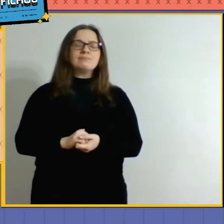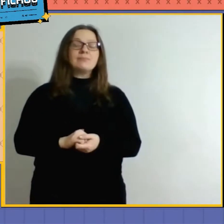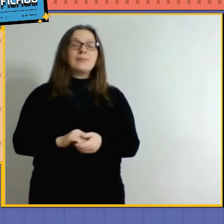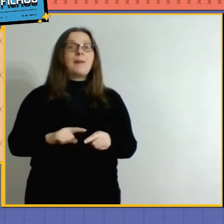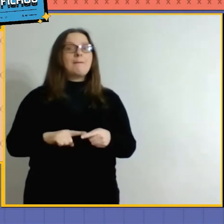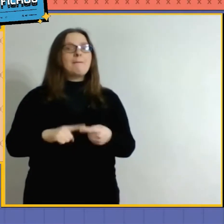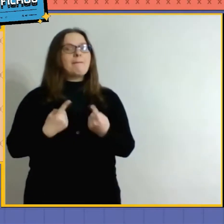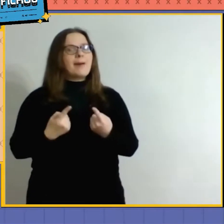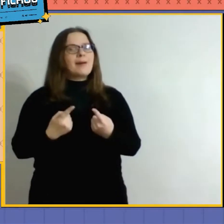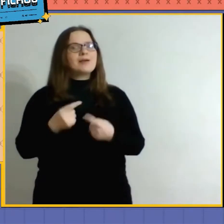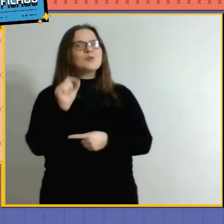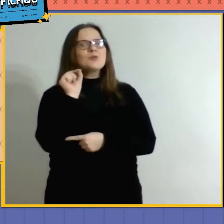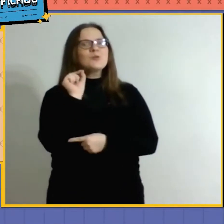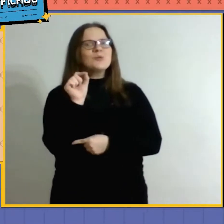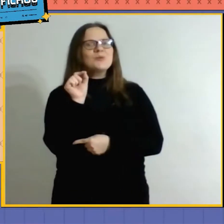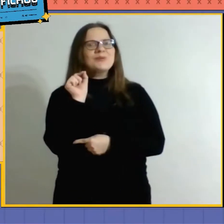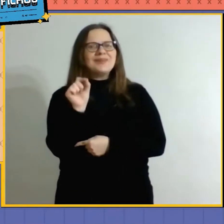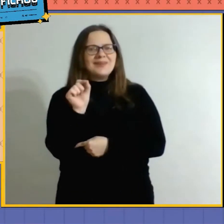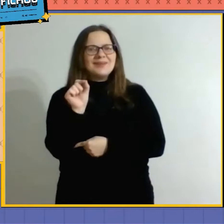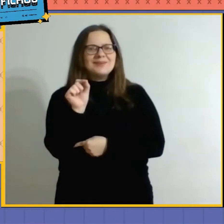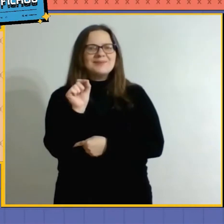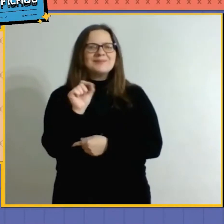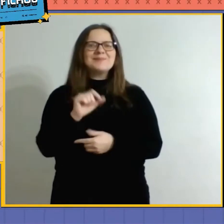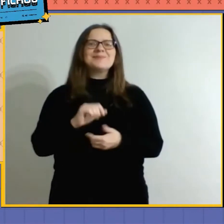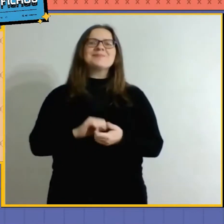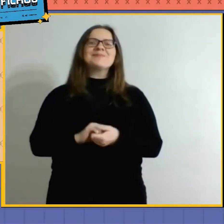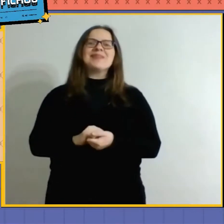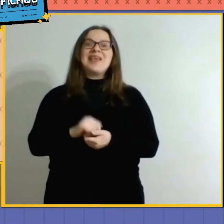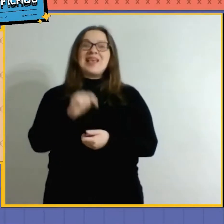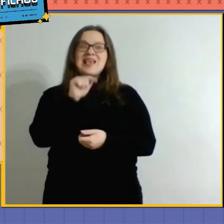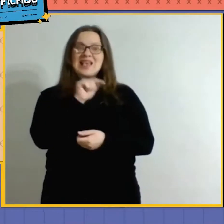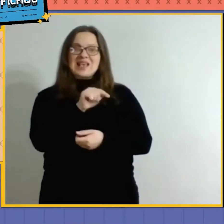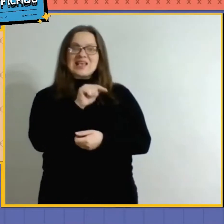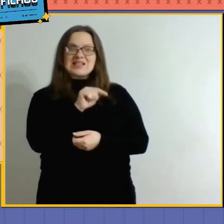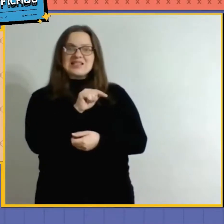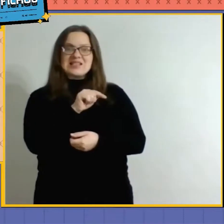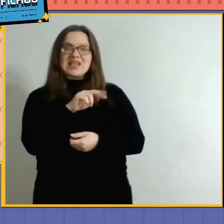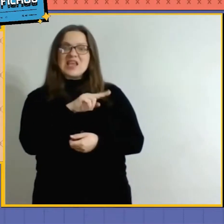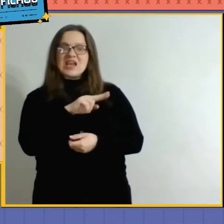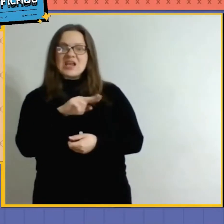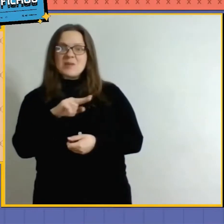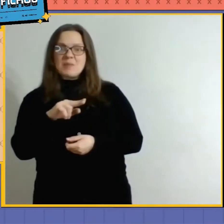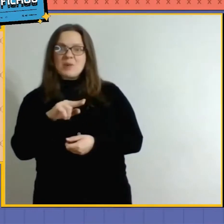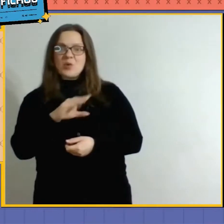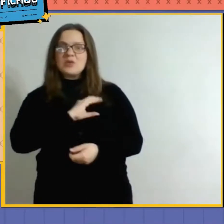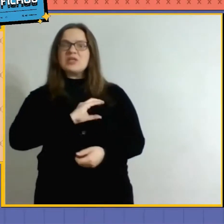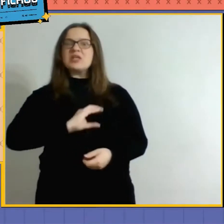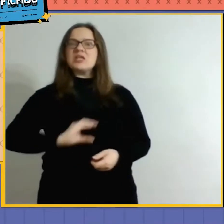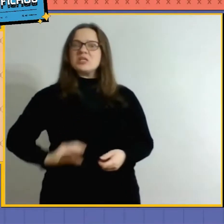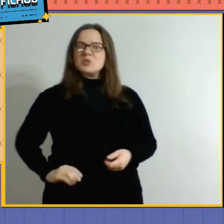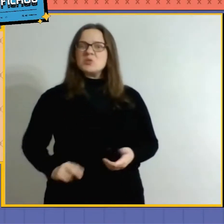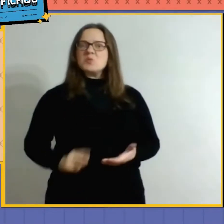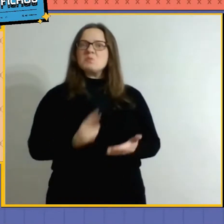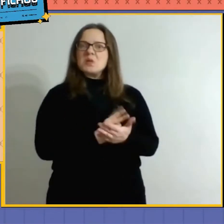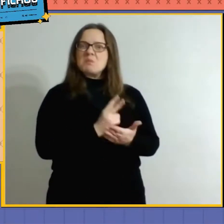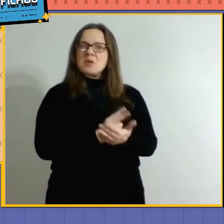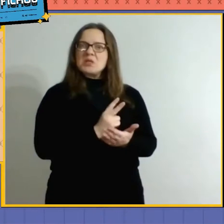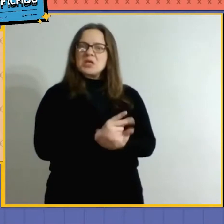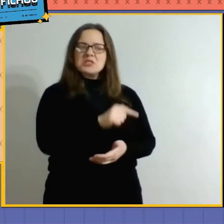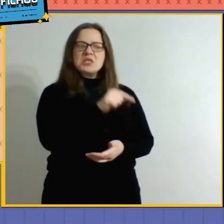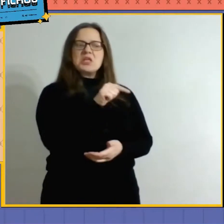amados adolescentes esse nosso irmão desmandos permanece no campo de batalha e